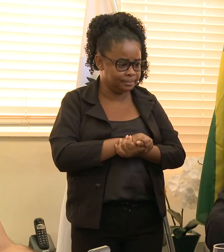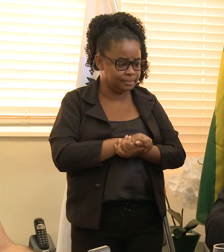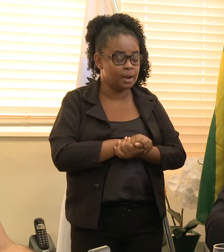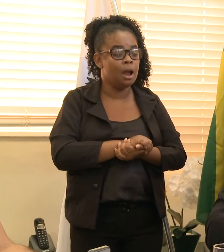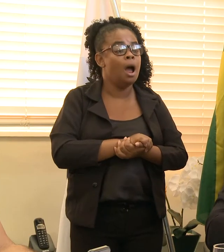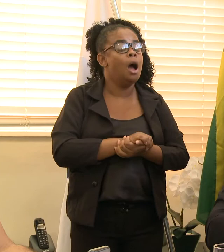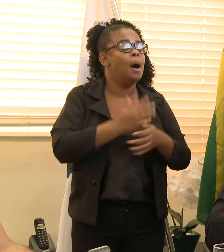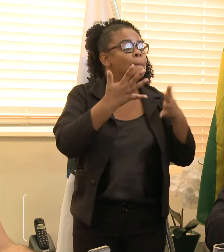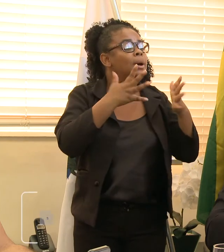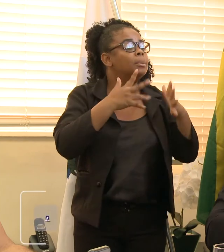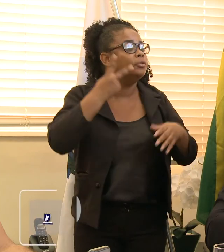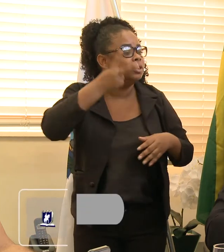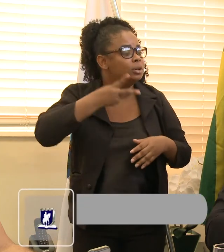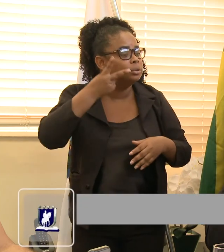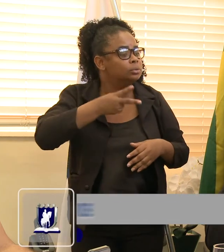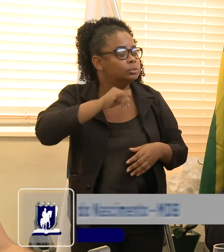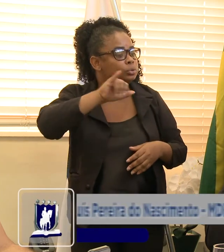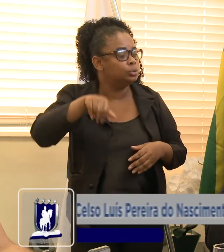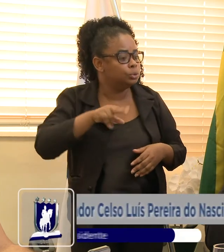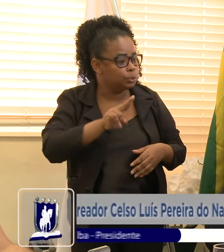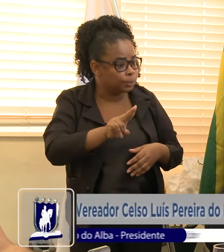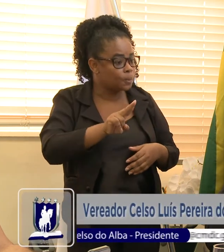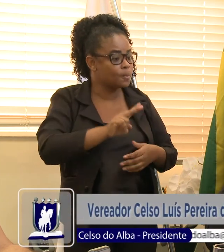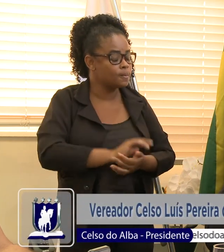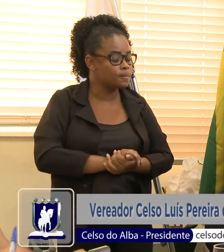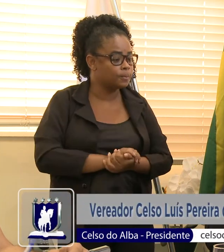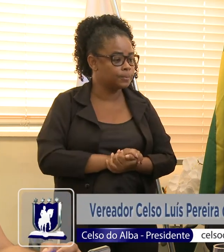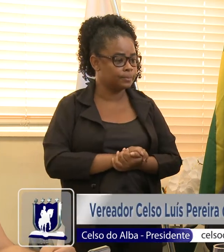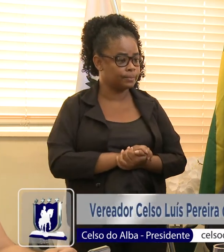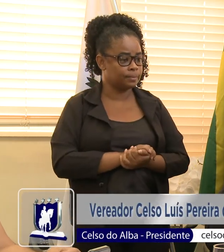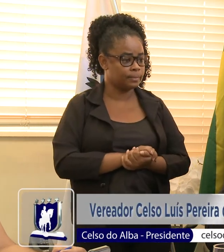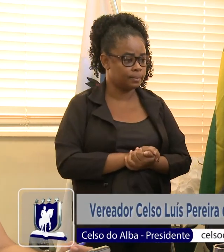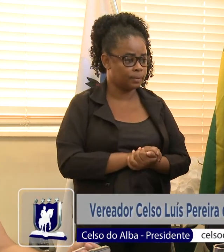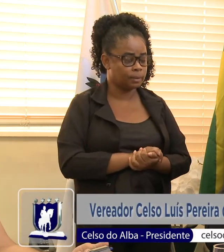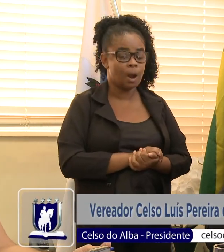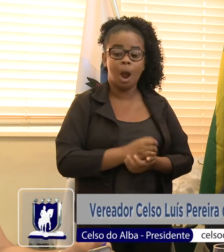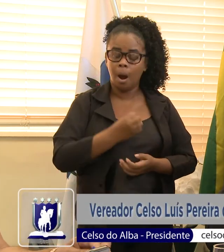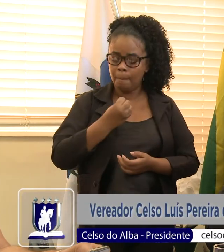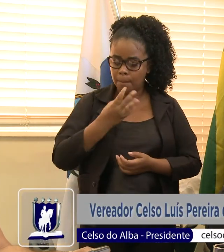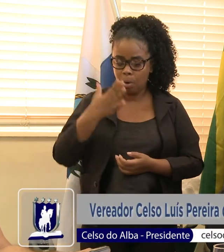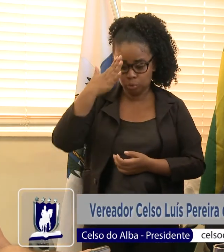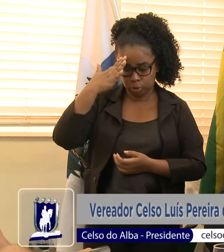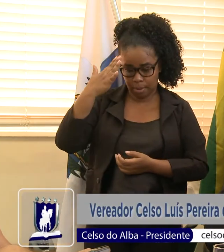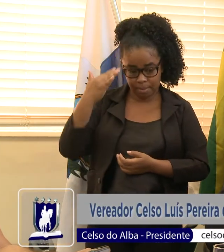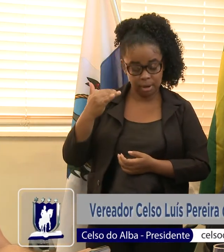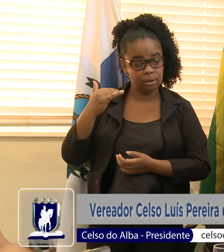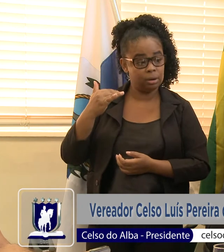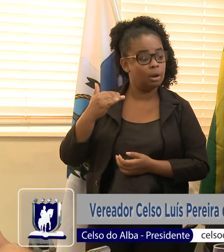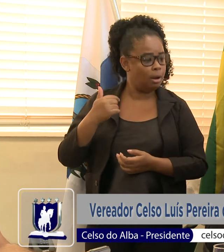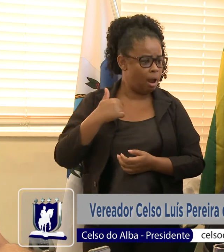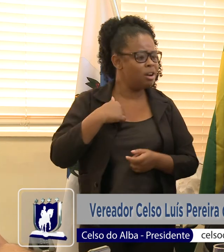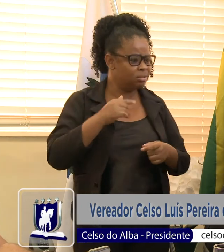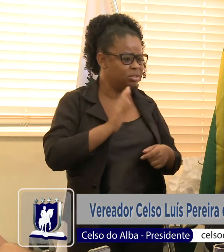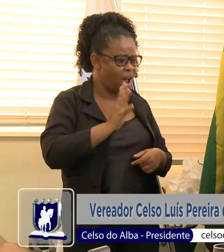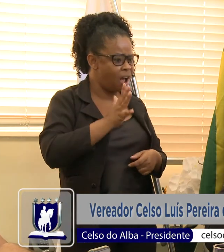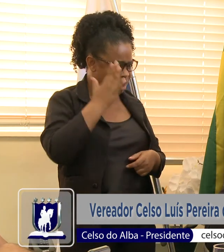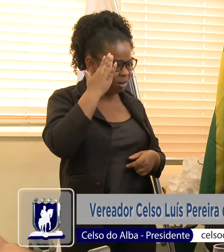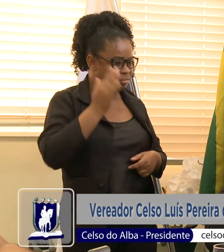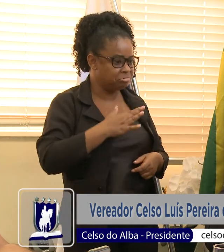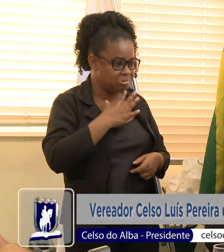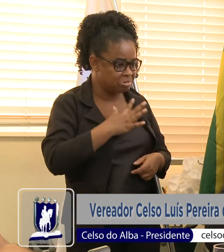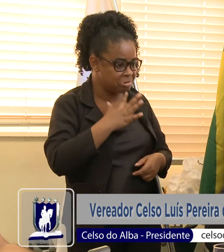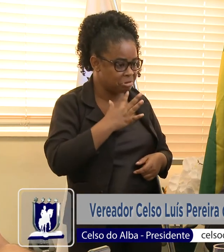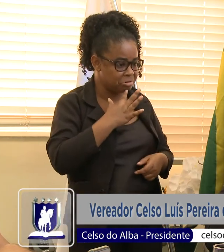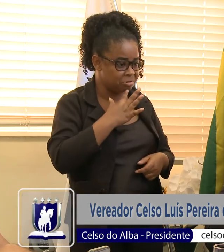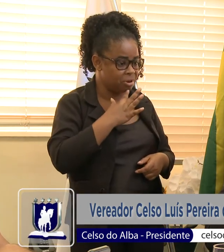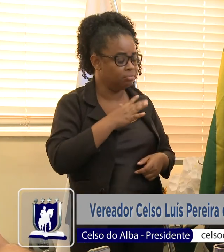Parabéns, vereador Junius. E é muito bom saber, né? Eu sou sabedor que o